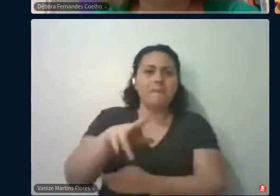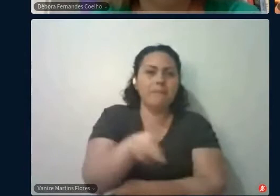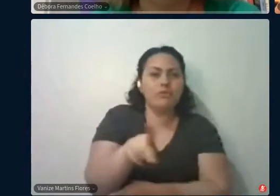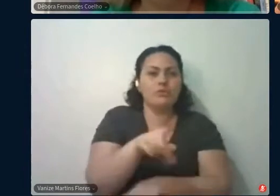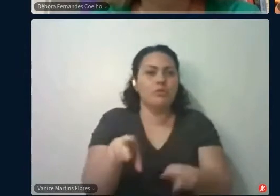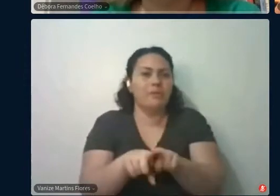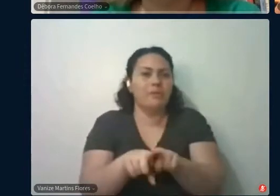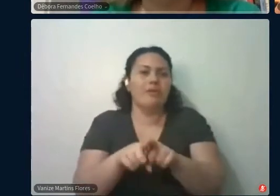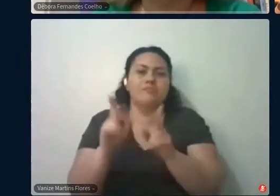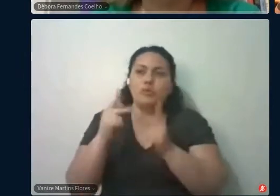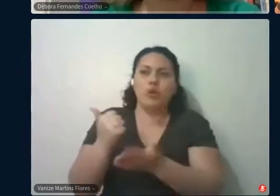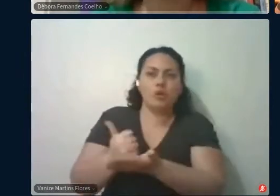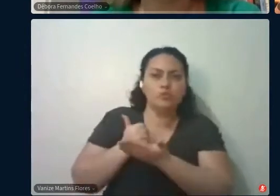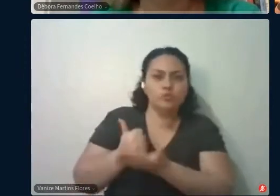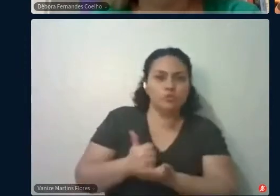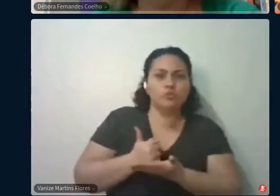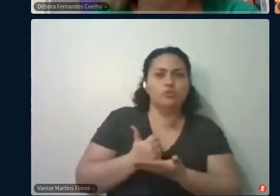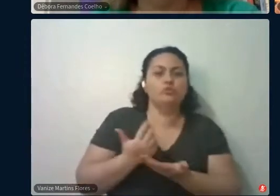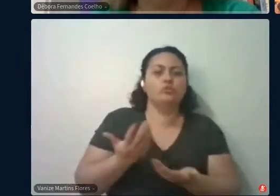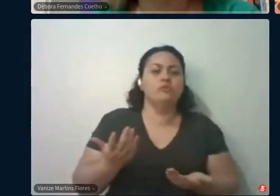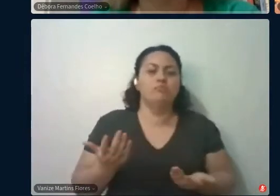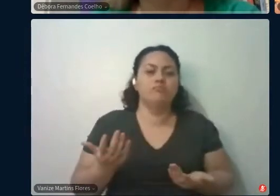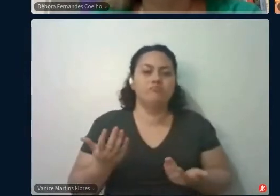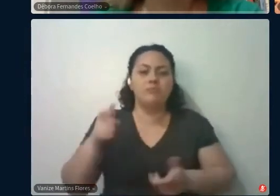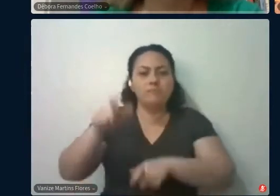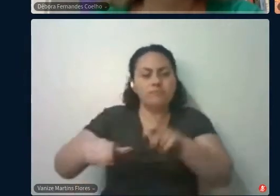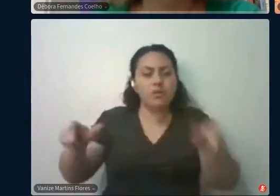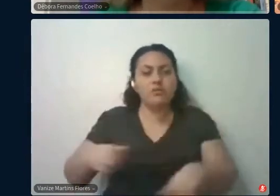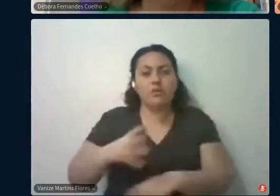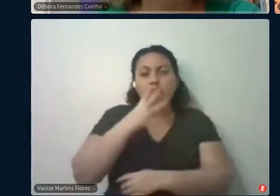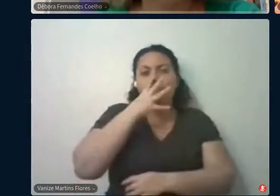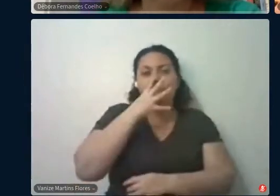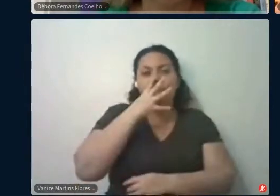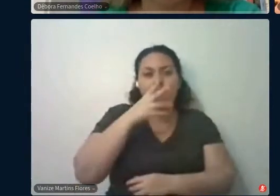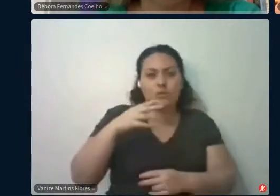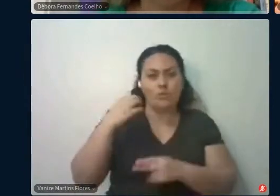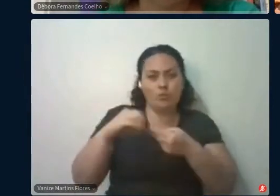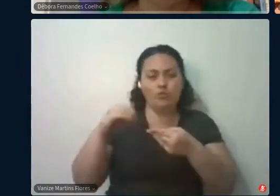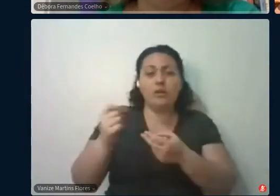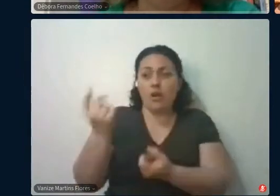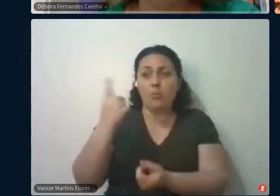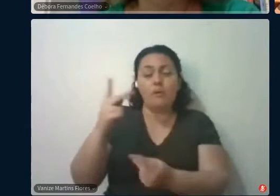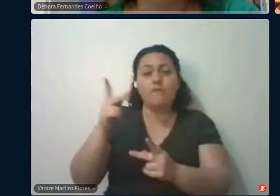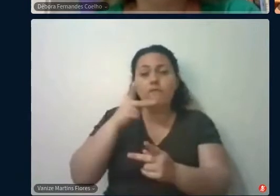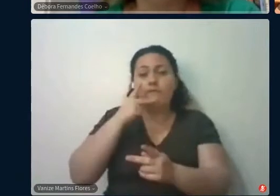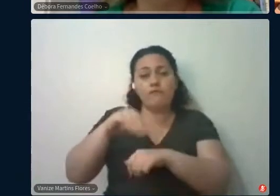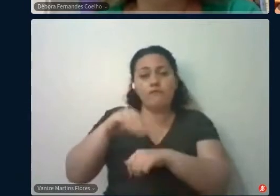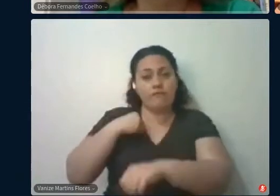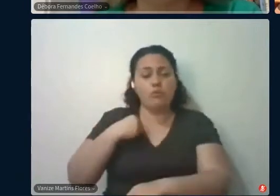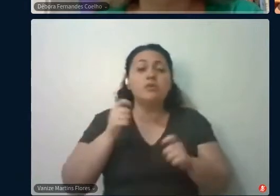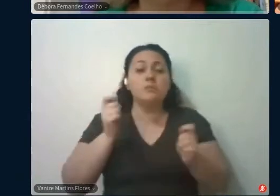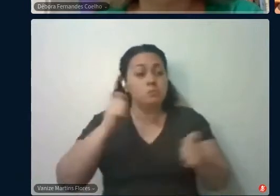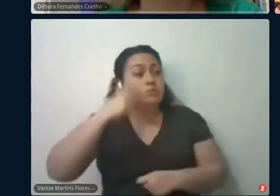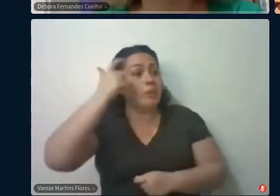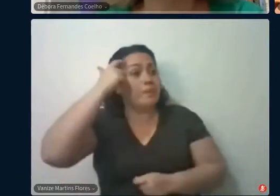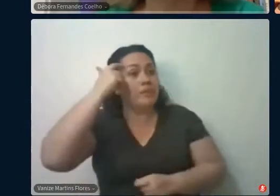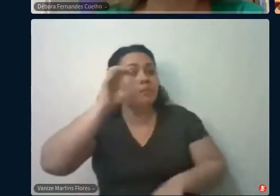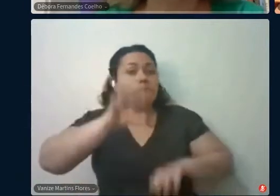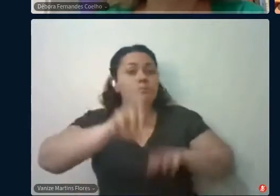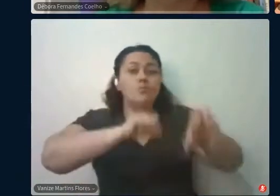pessoas que admiram a UFSPA, dizendo que nós poderíamos pensar em buscar